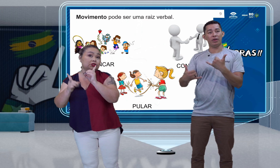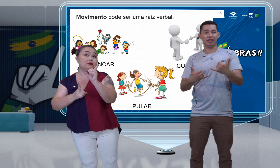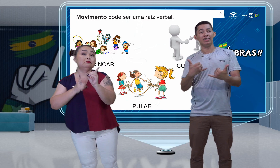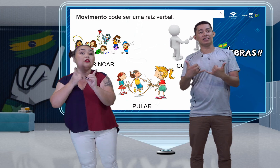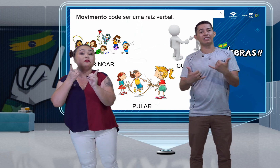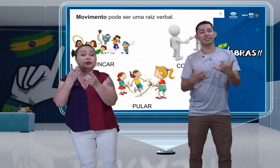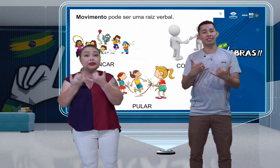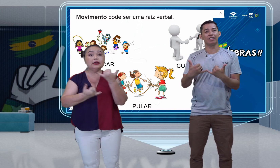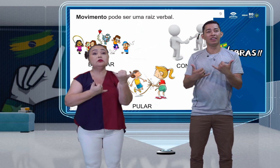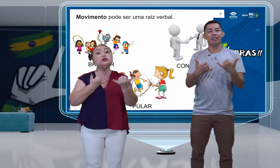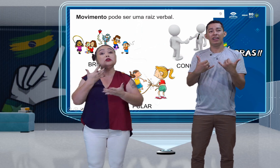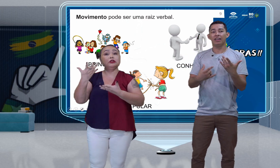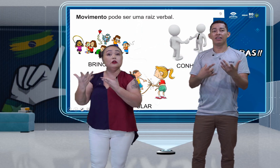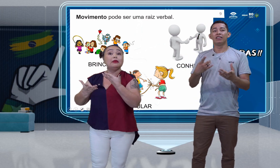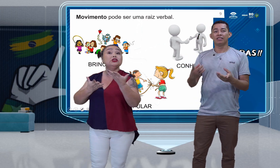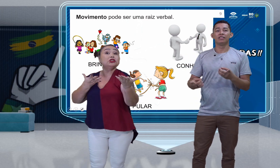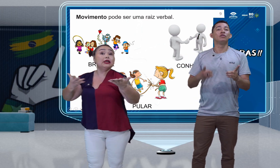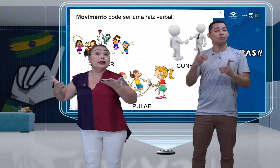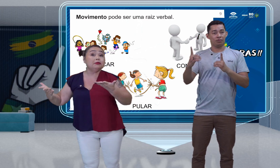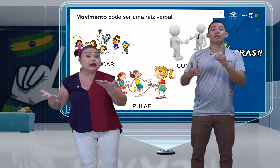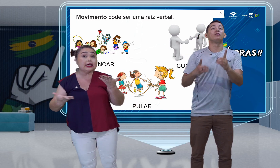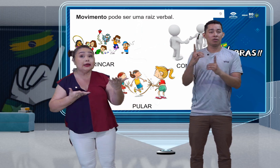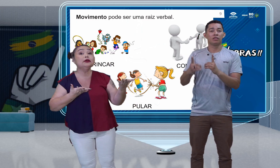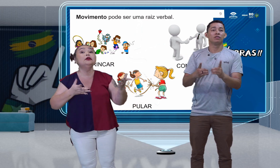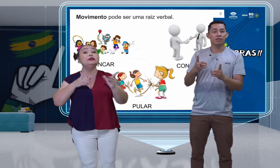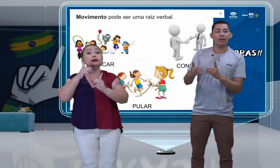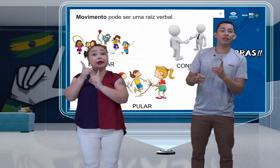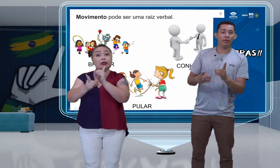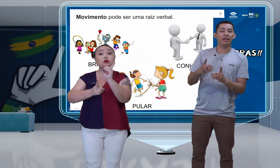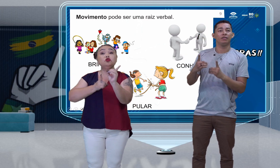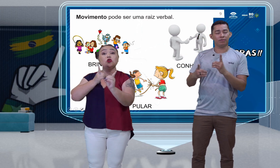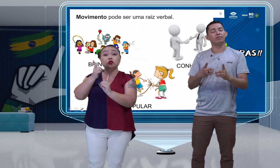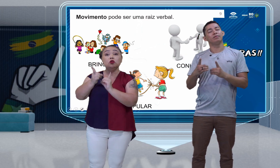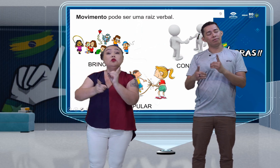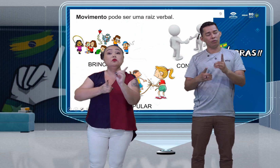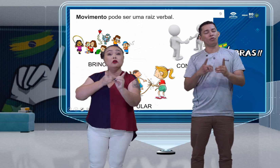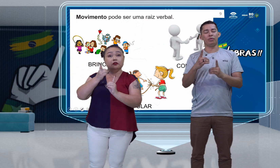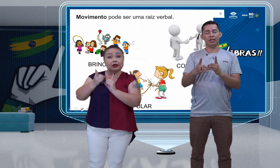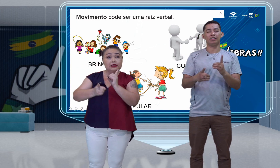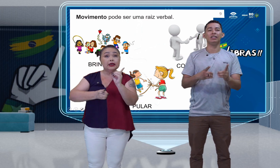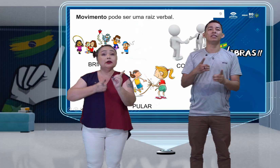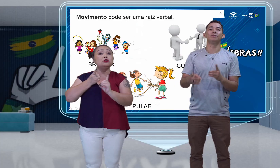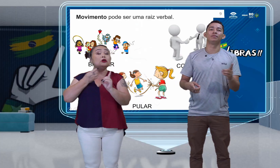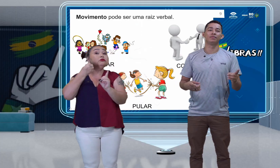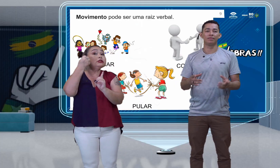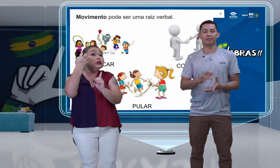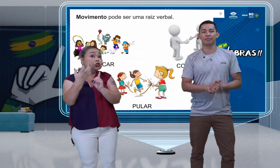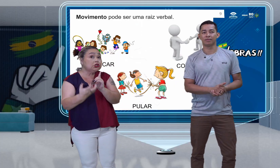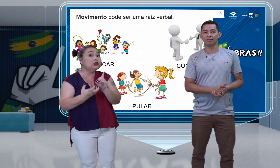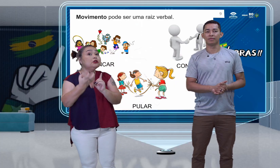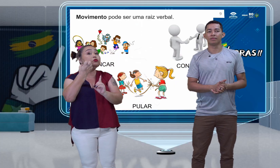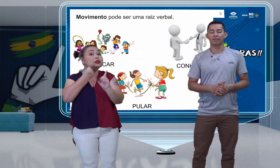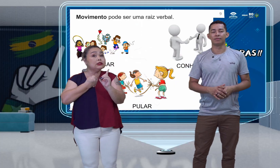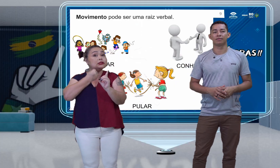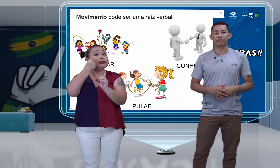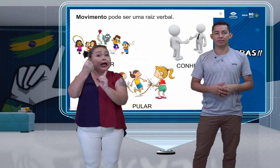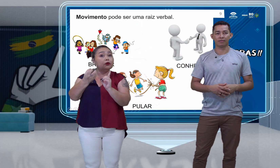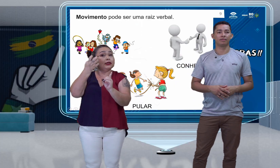movimentando. Movimentando. Se eu tenho uma dinâmica, também eu estou movimentando. Então, o sentido inicial, que